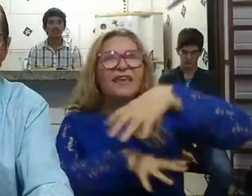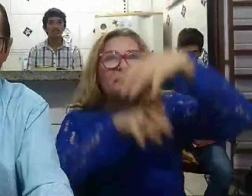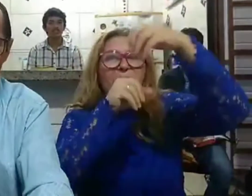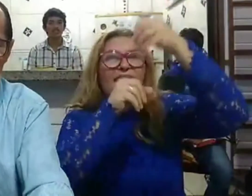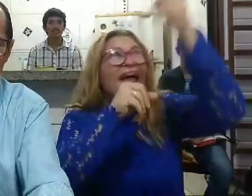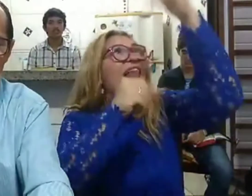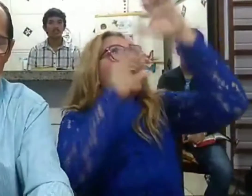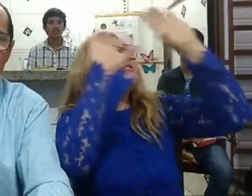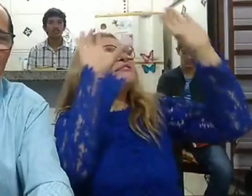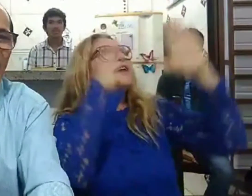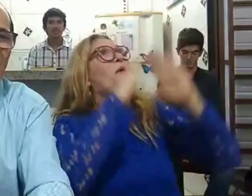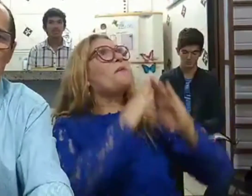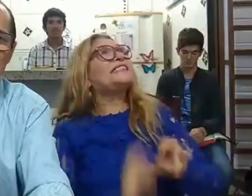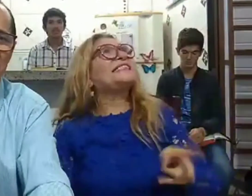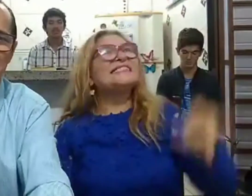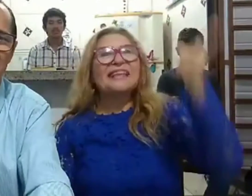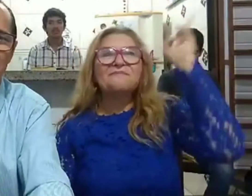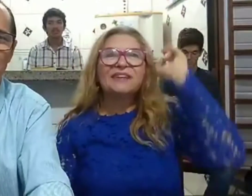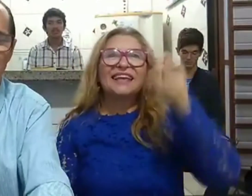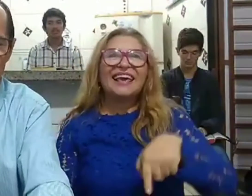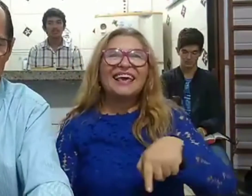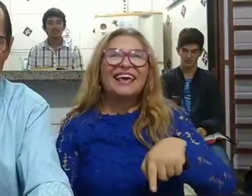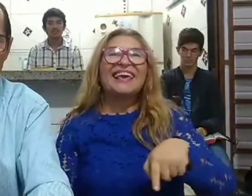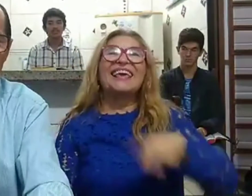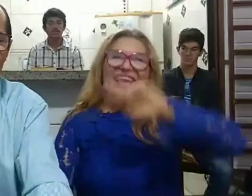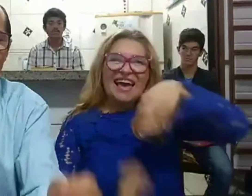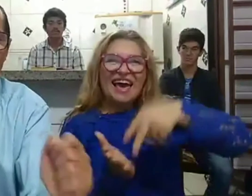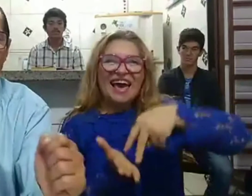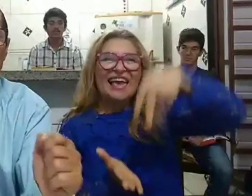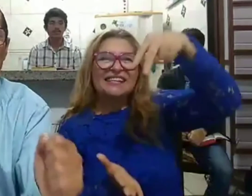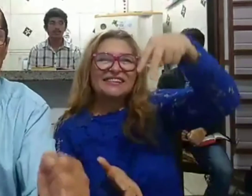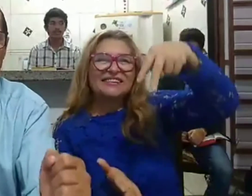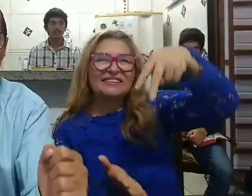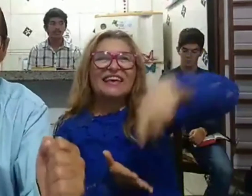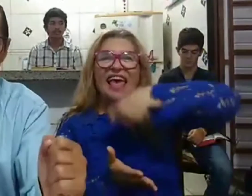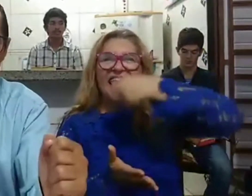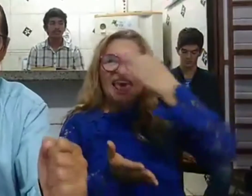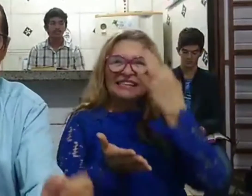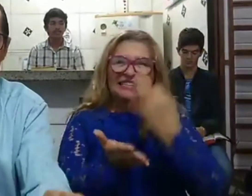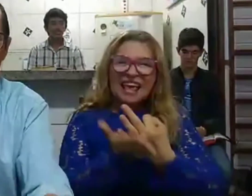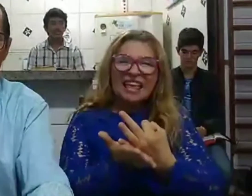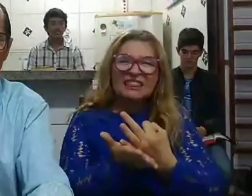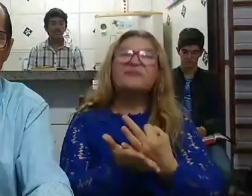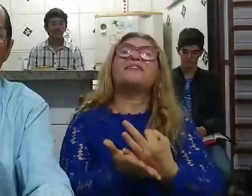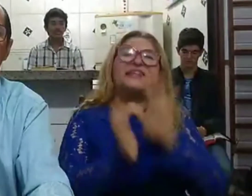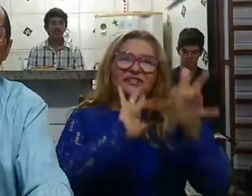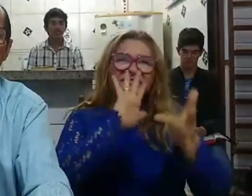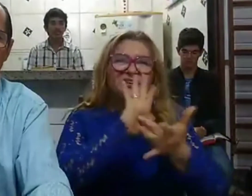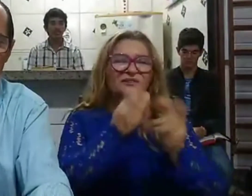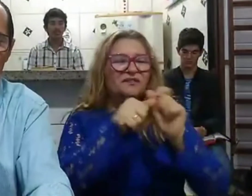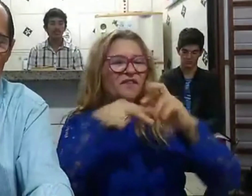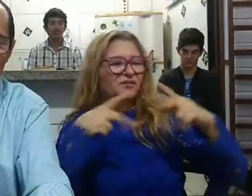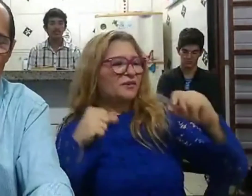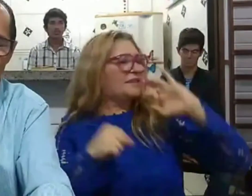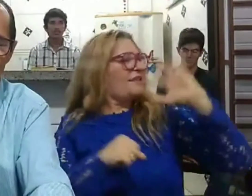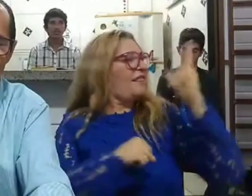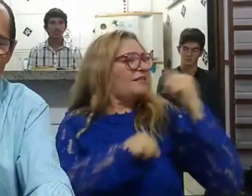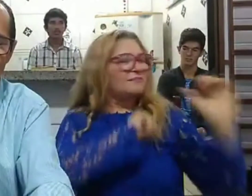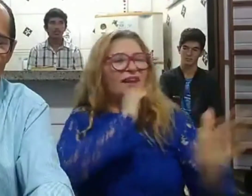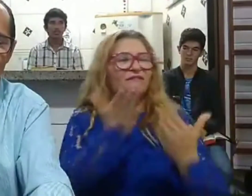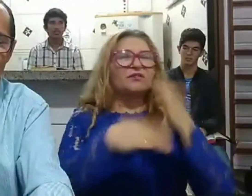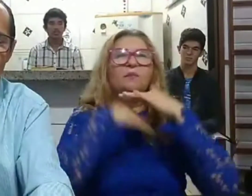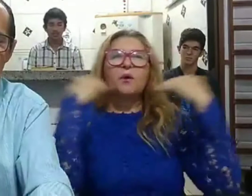ele para sempre. A ressurreição, amados, é a garantia de tudo que Jesus Cristo fez para salvar o